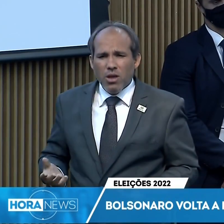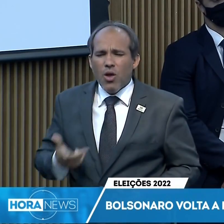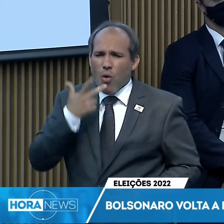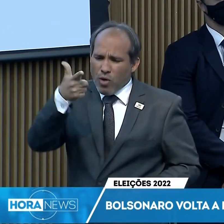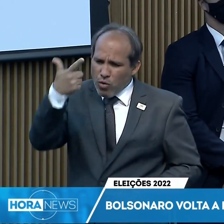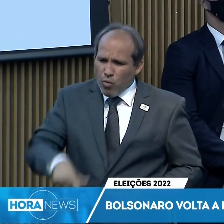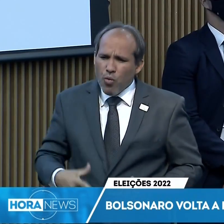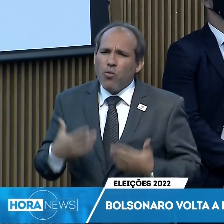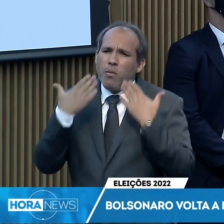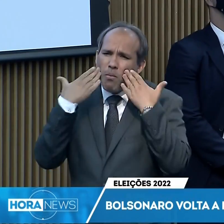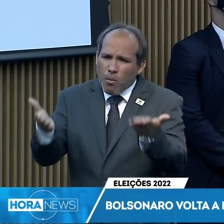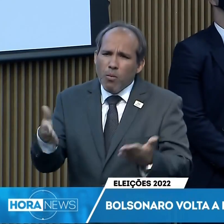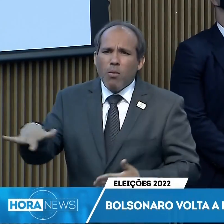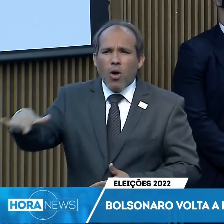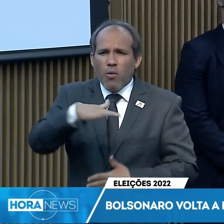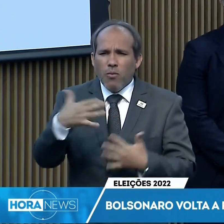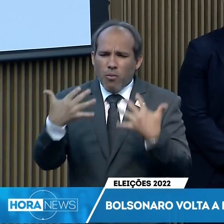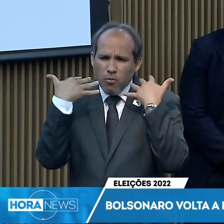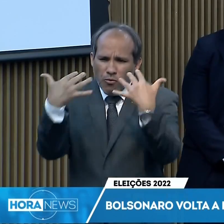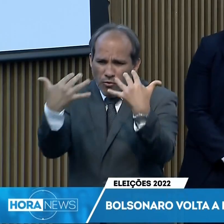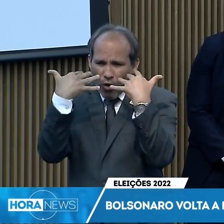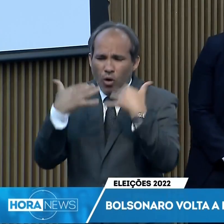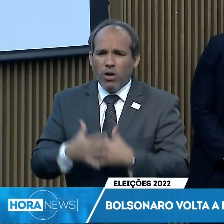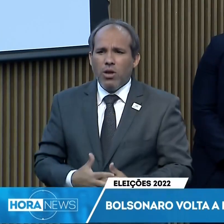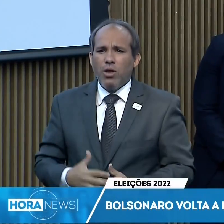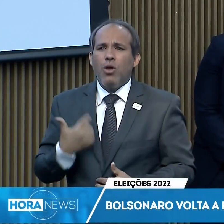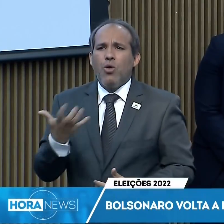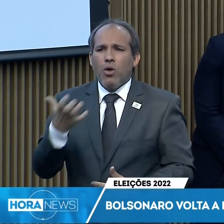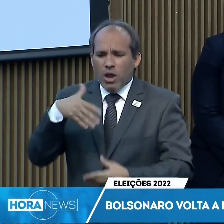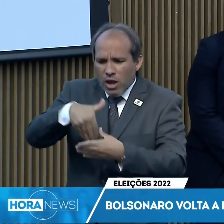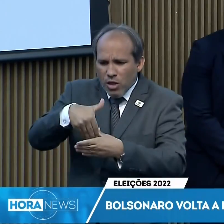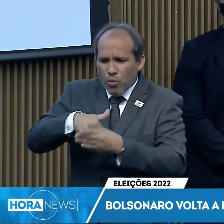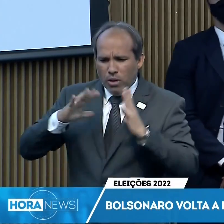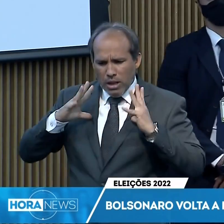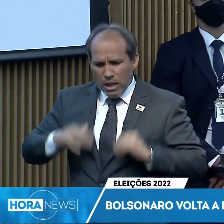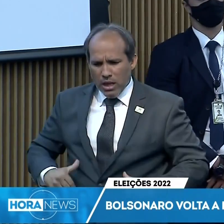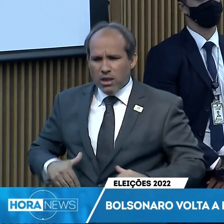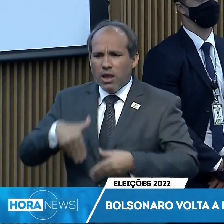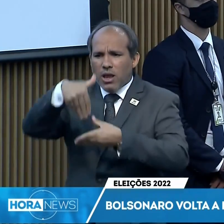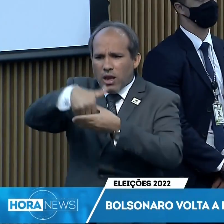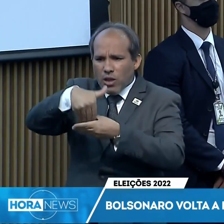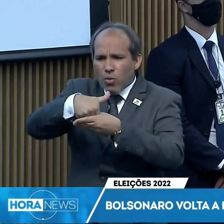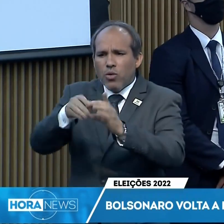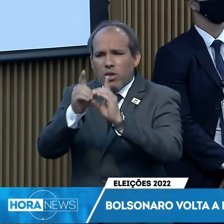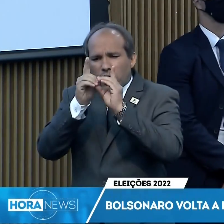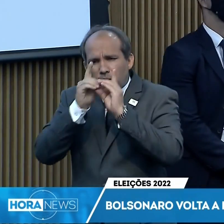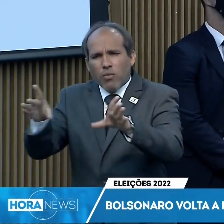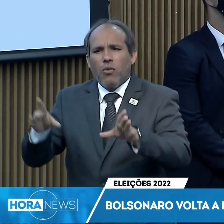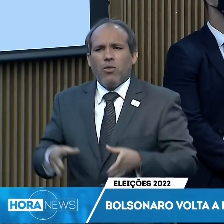Nós temos que ter eleições limpas, eleições democráticas, que possam ser